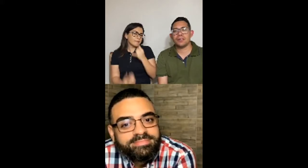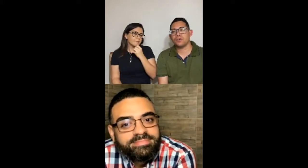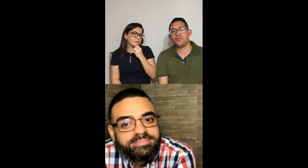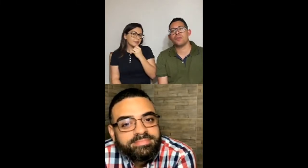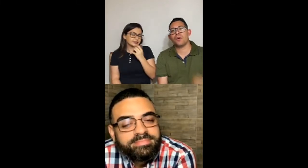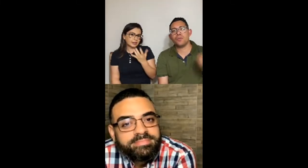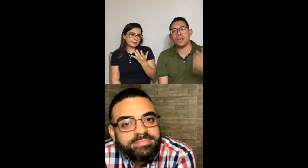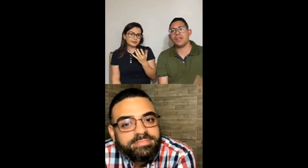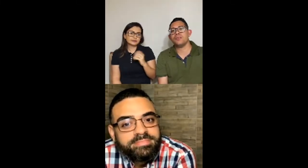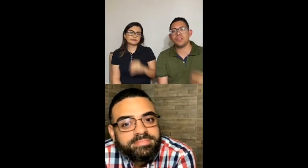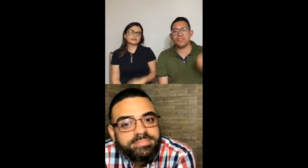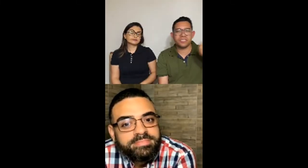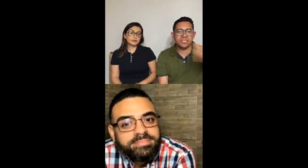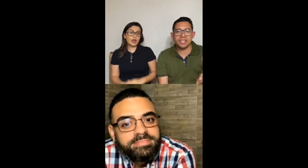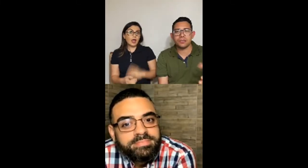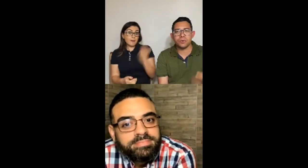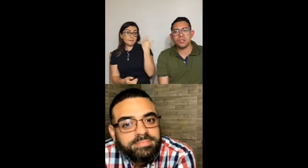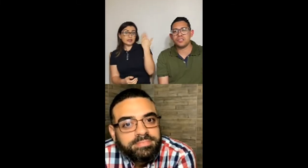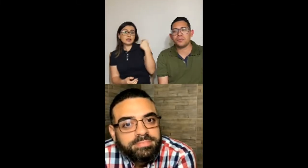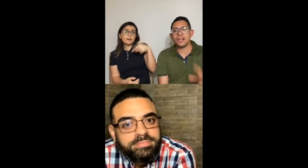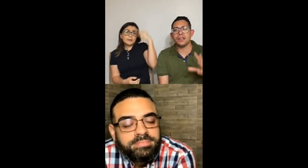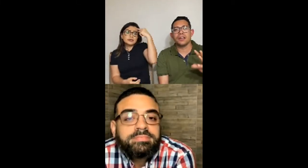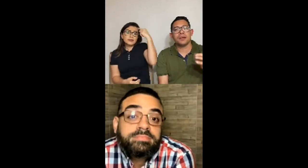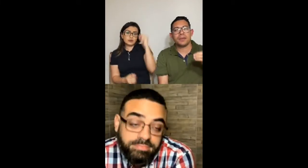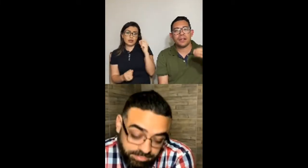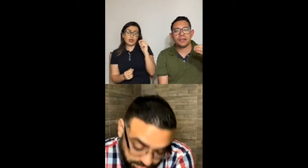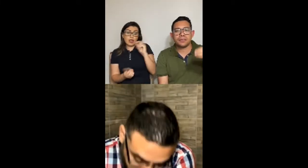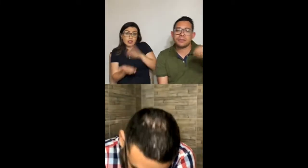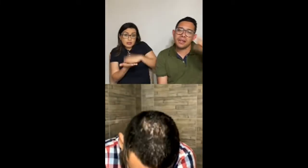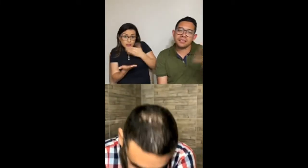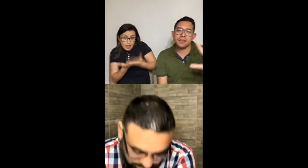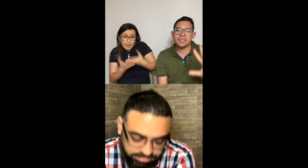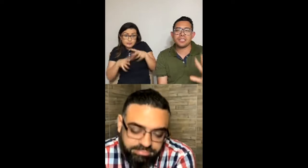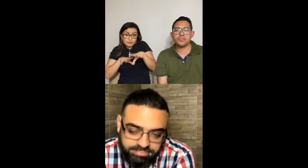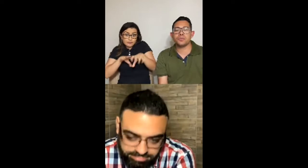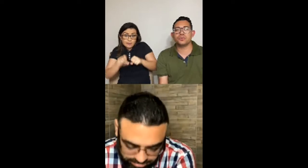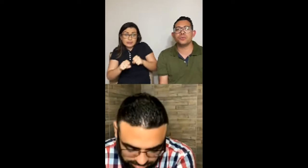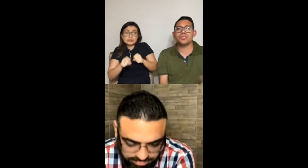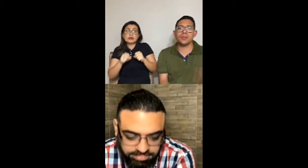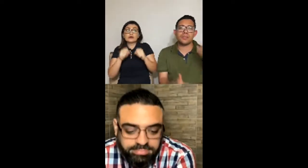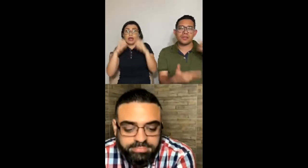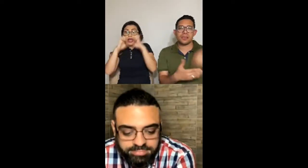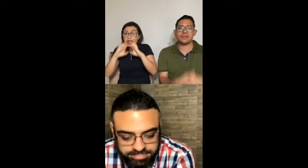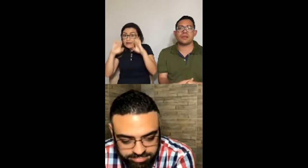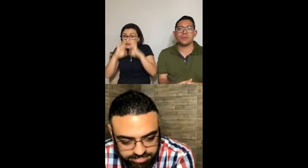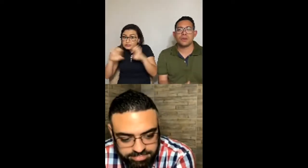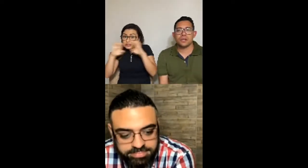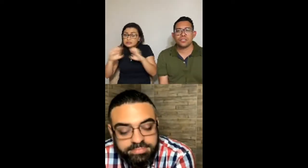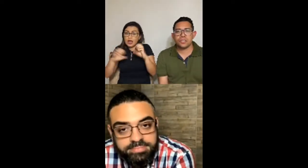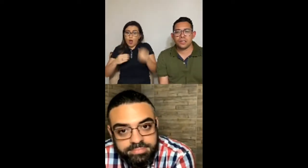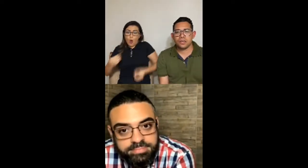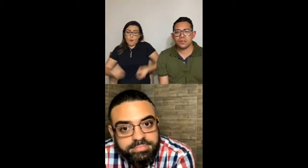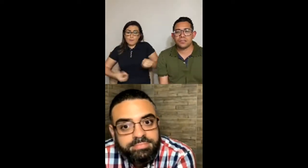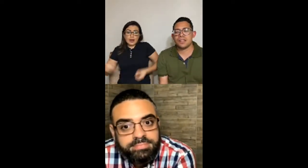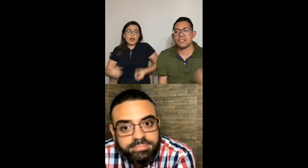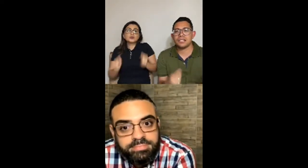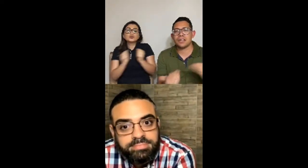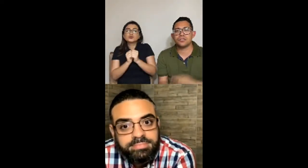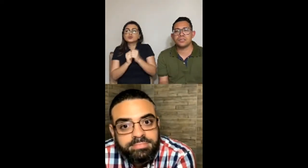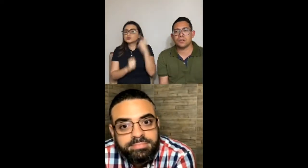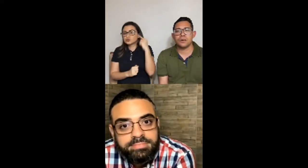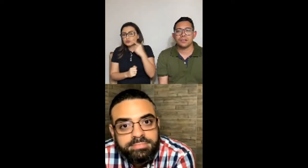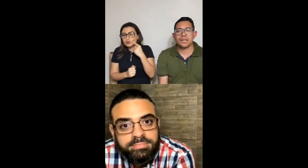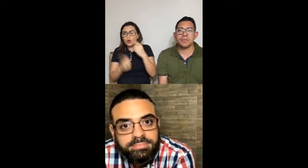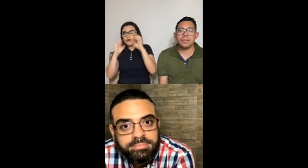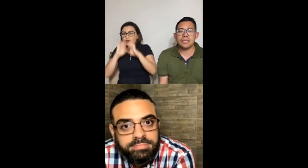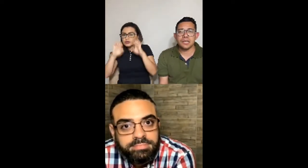a só formar obreiros, evangelizadores, para trazer a mensagem para o surdo e não nessa questão de fazer a